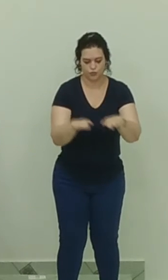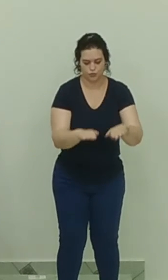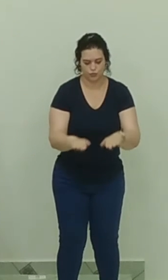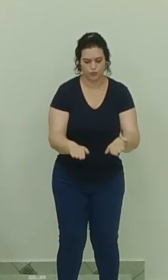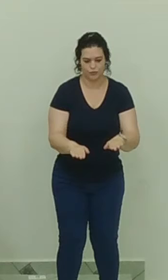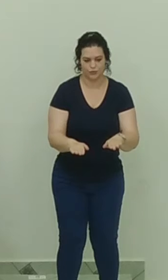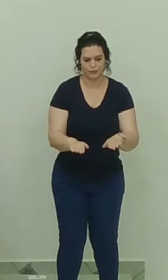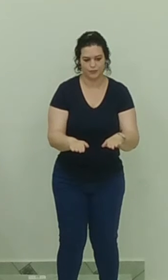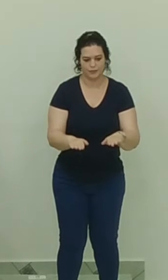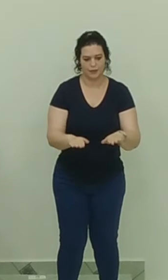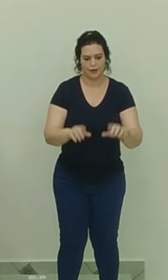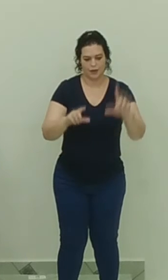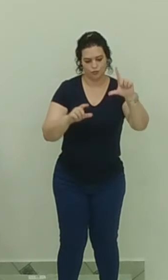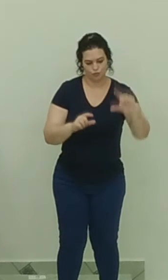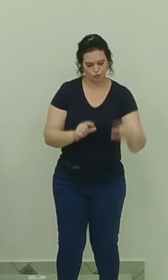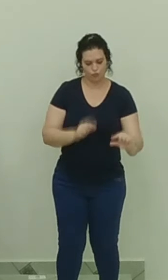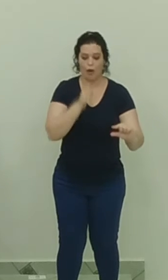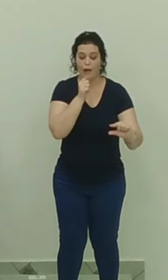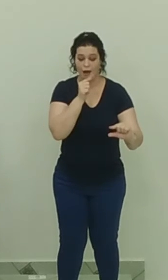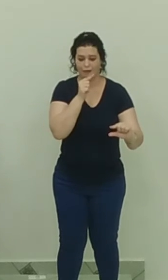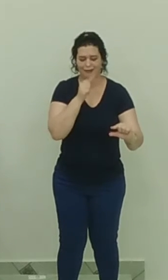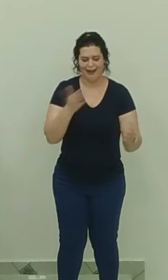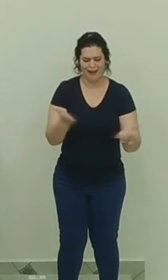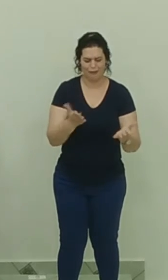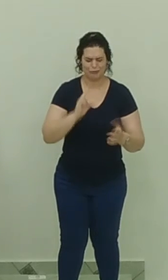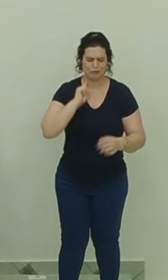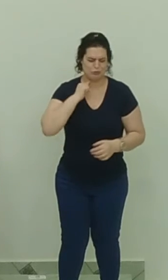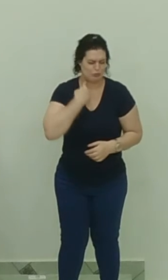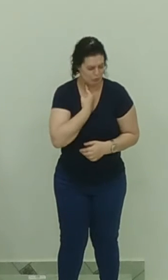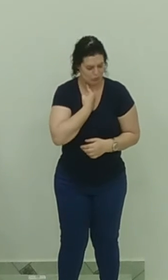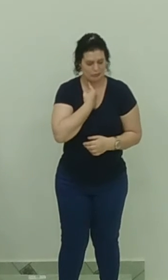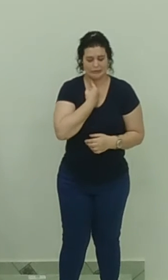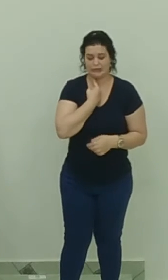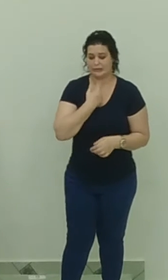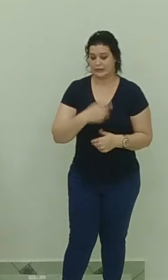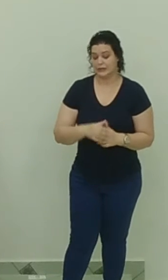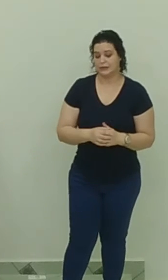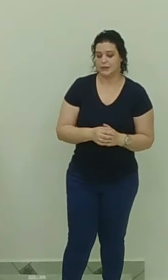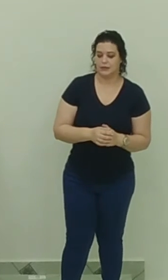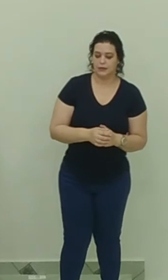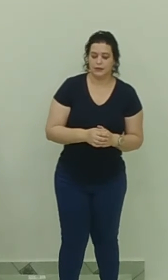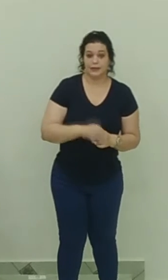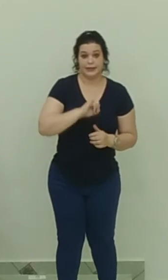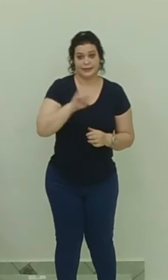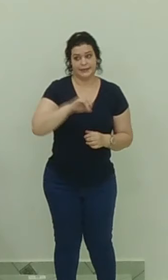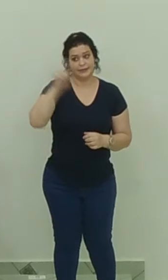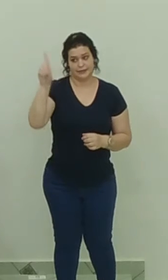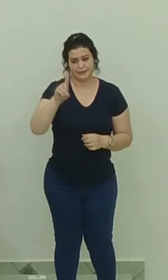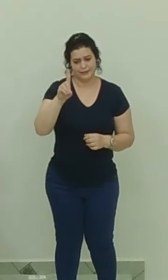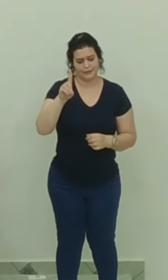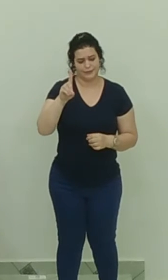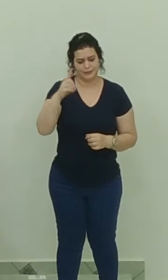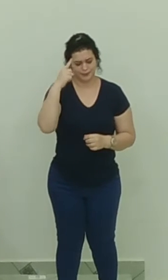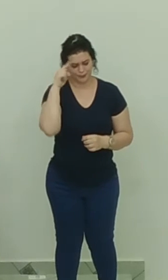raso, poluído, e se Deus fosse abrir o Jordão hoje, também